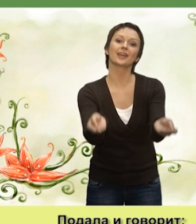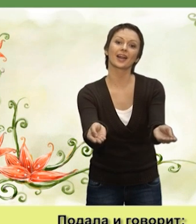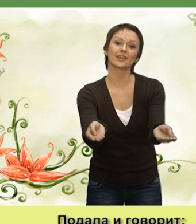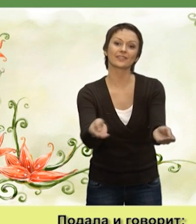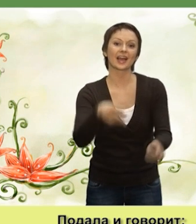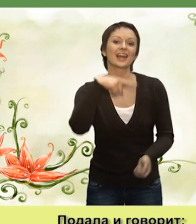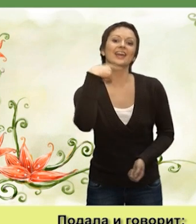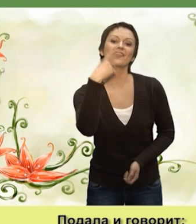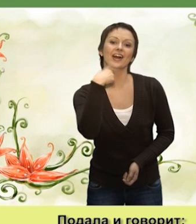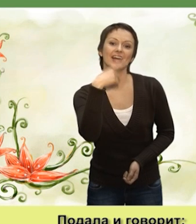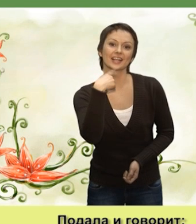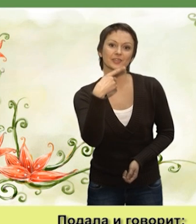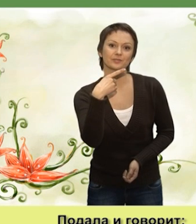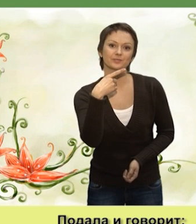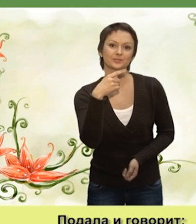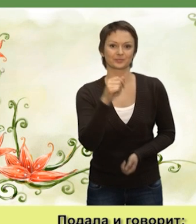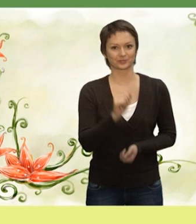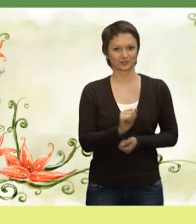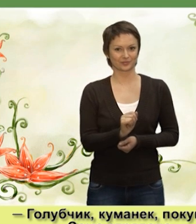Подала и говорит: